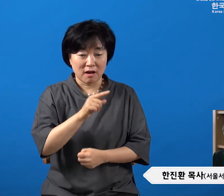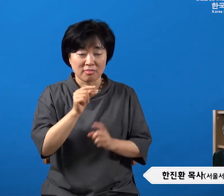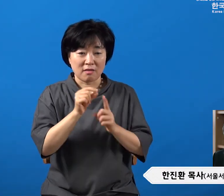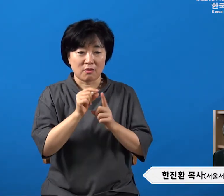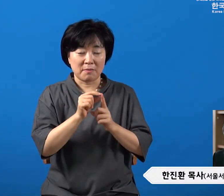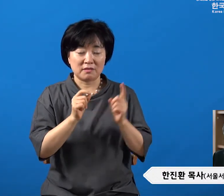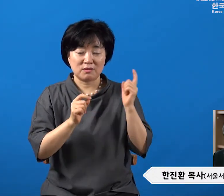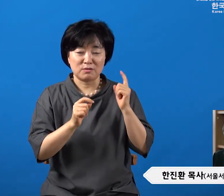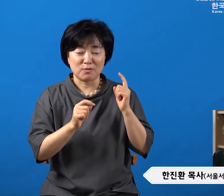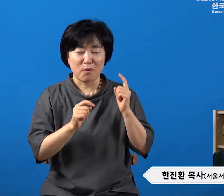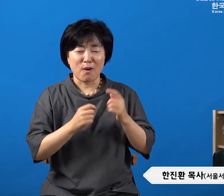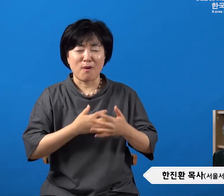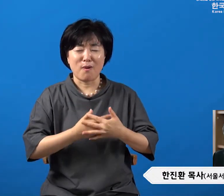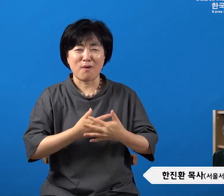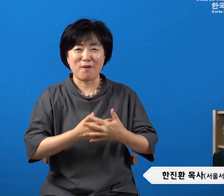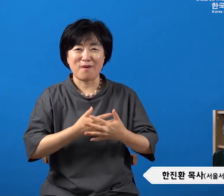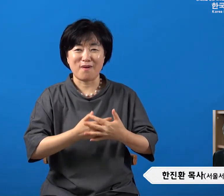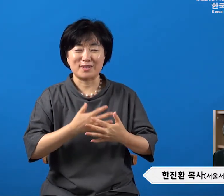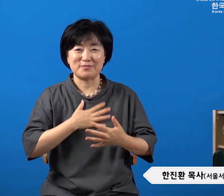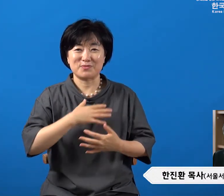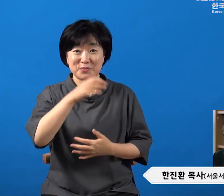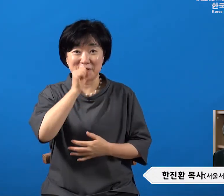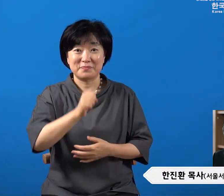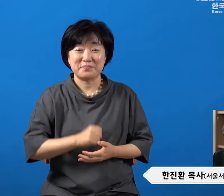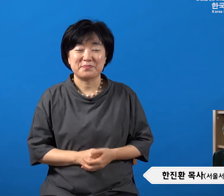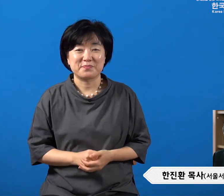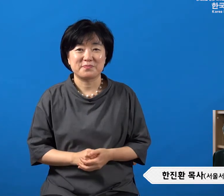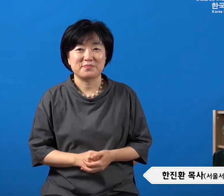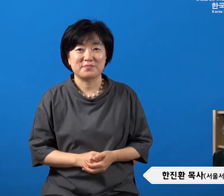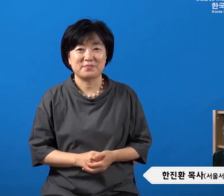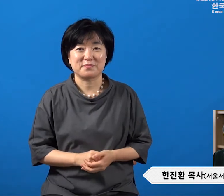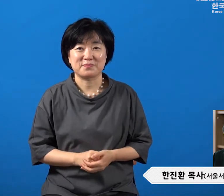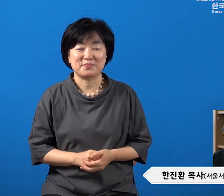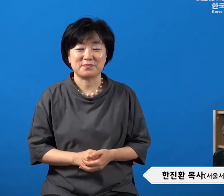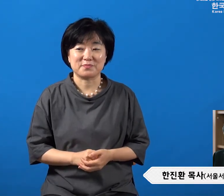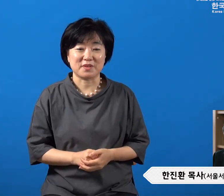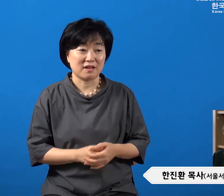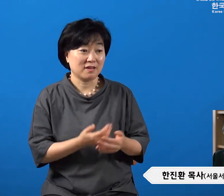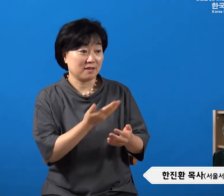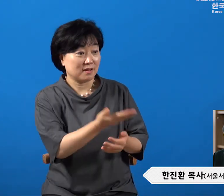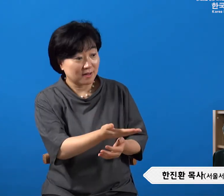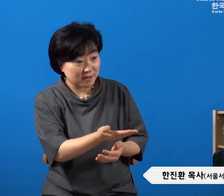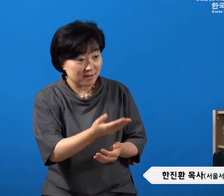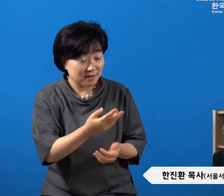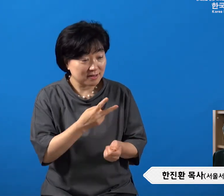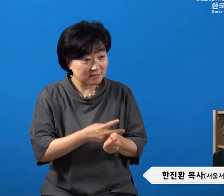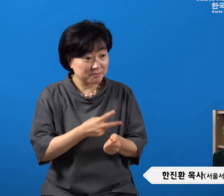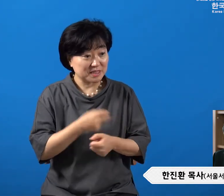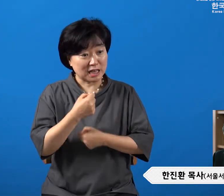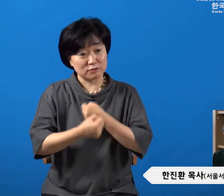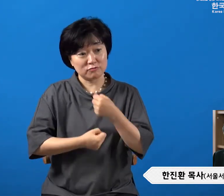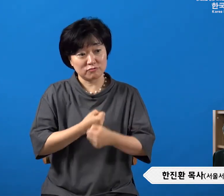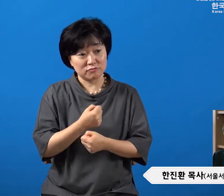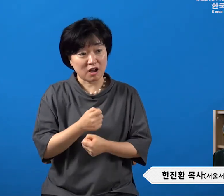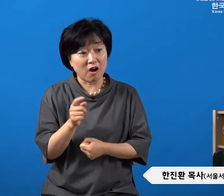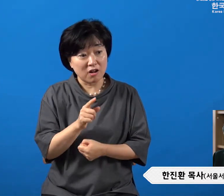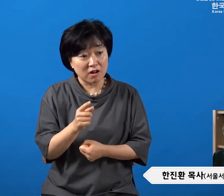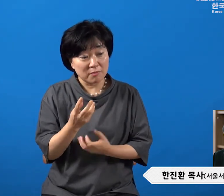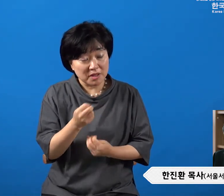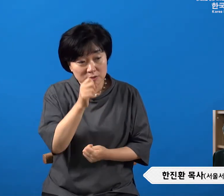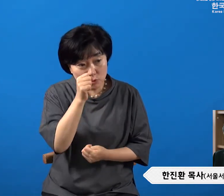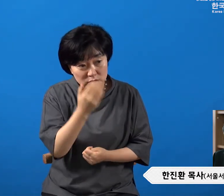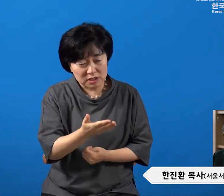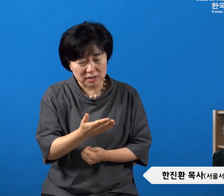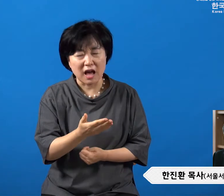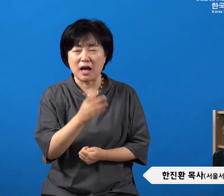뛰고 기분이 좋지 않습니까? 우리 강수 선생님은 자유가 얼마나 좋은지